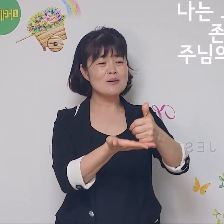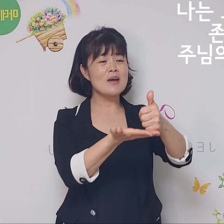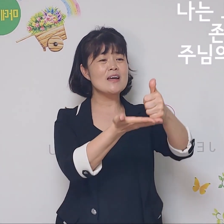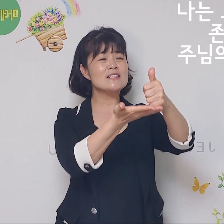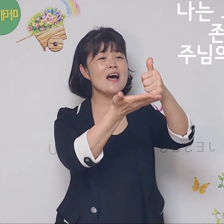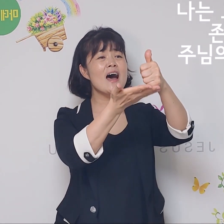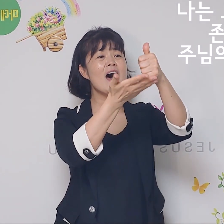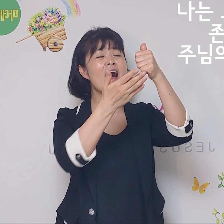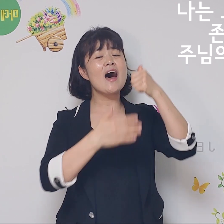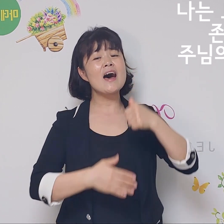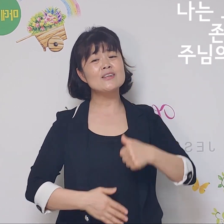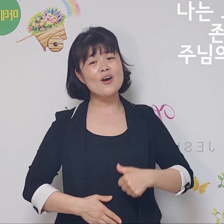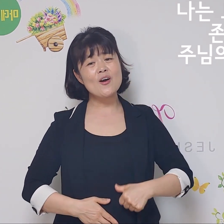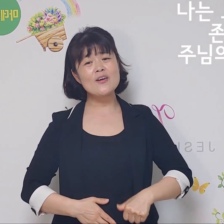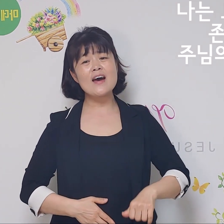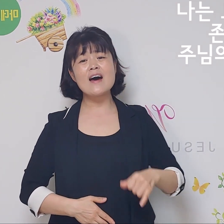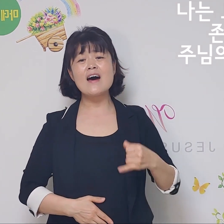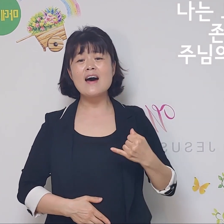주님의 자녀라.